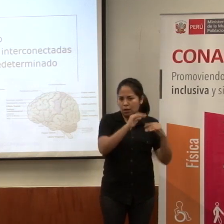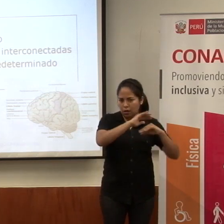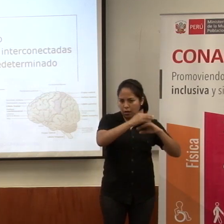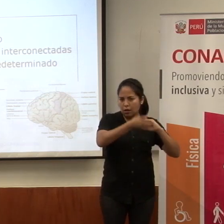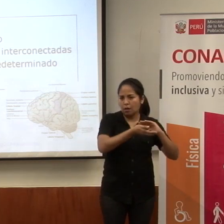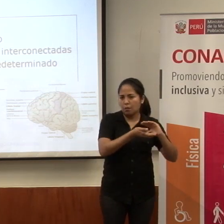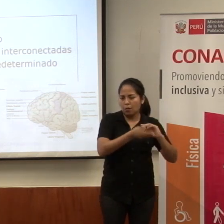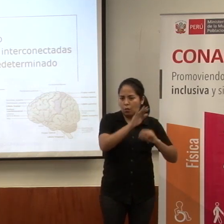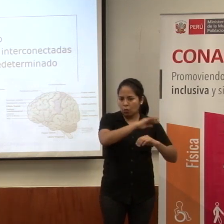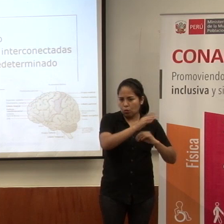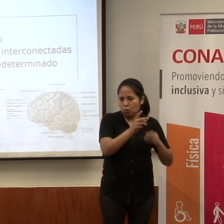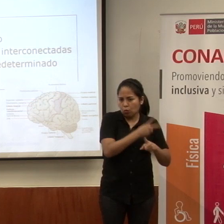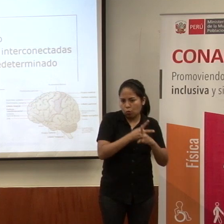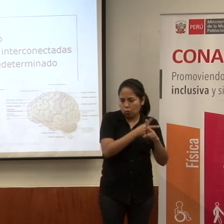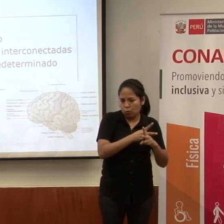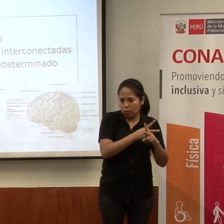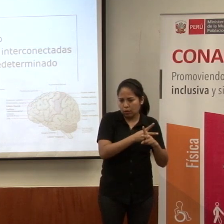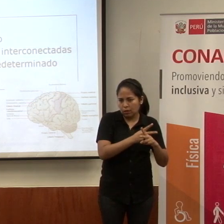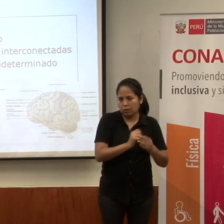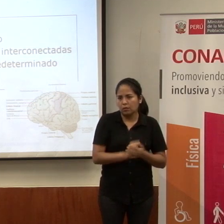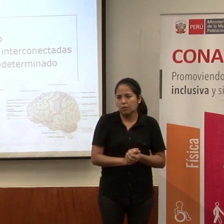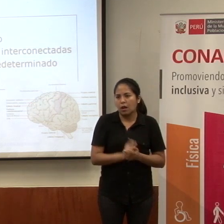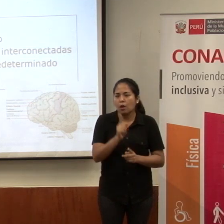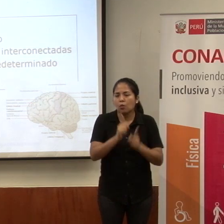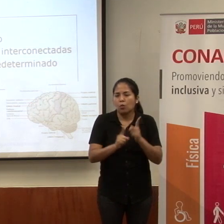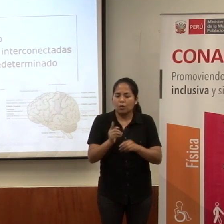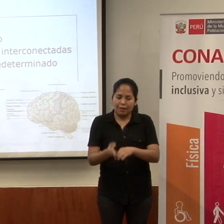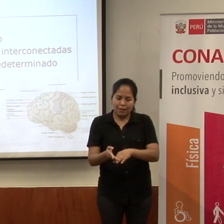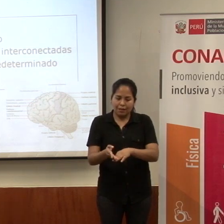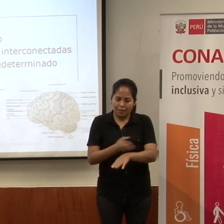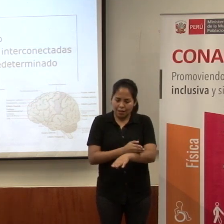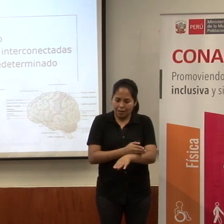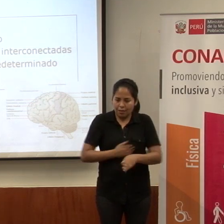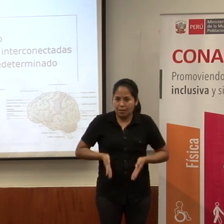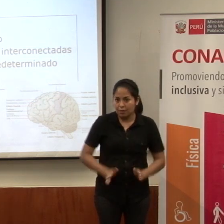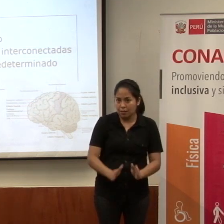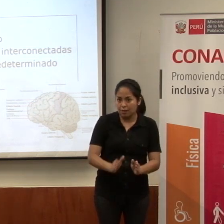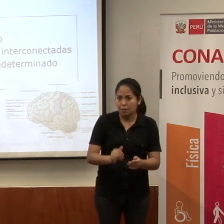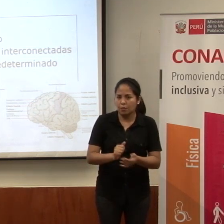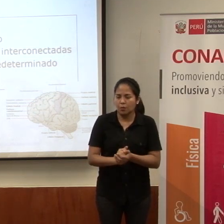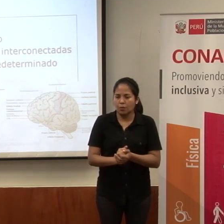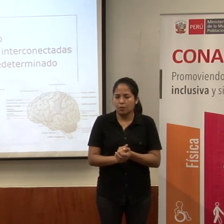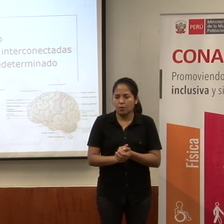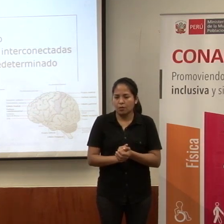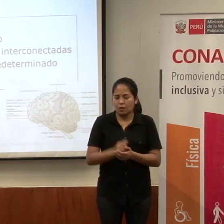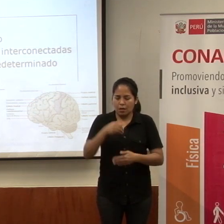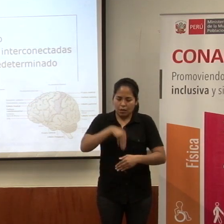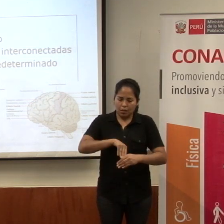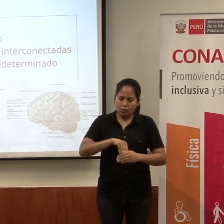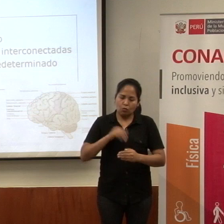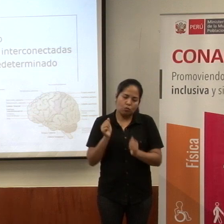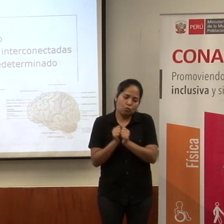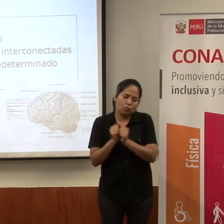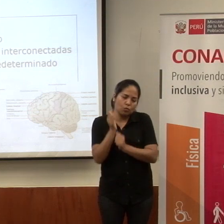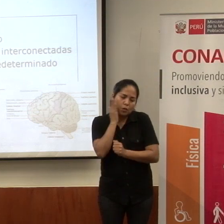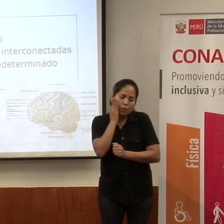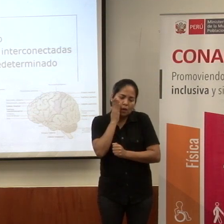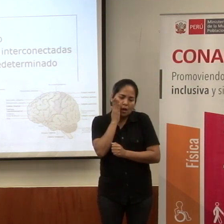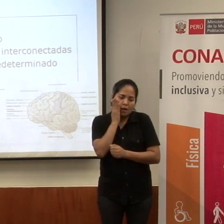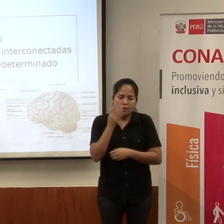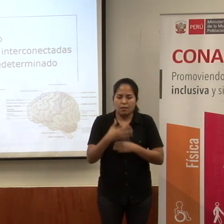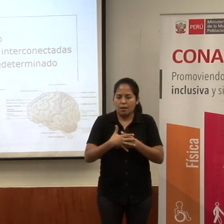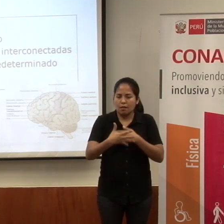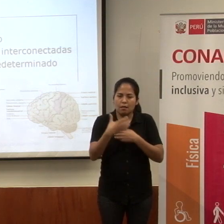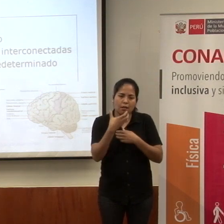con la mamá. Ahora hay un método para los que no son prematuros extremos, que se llama el método de la madre canguro, para que el niño logre regular